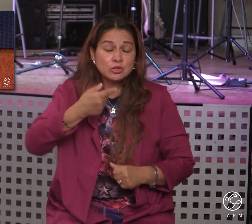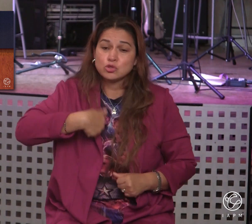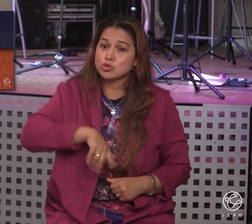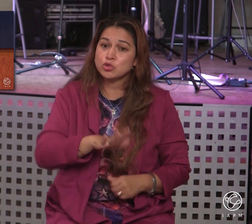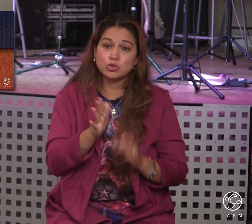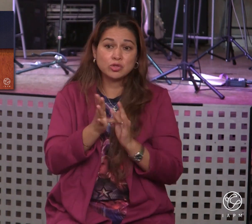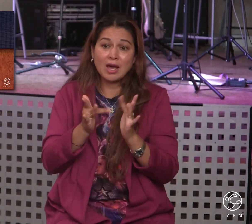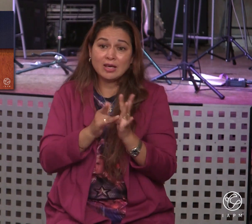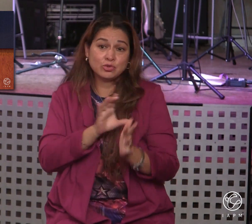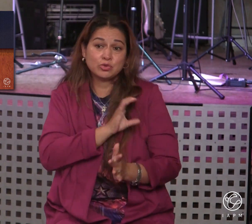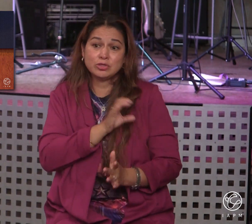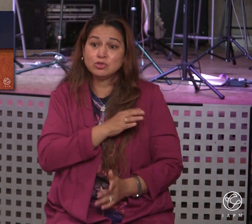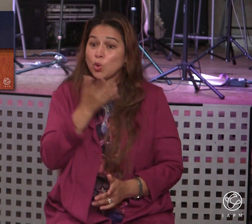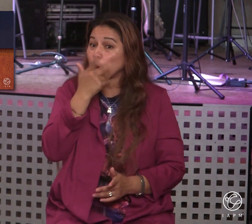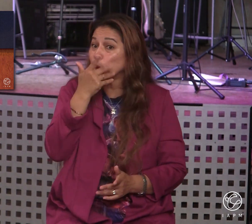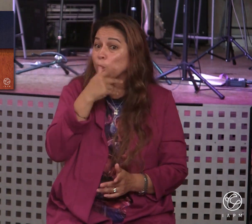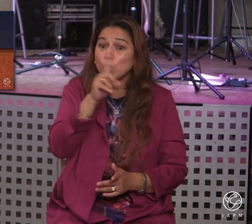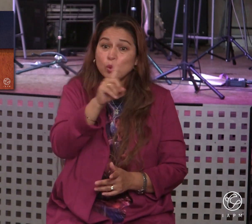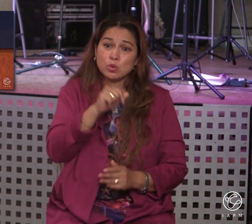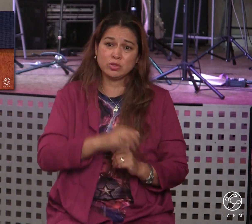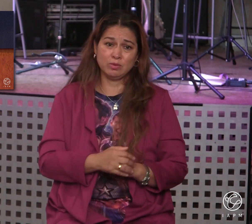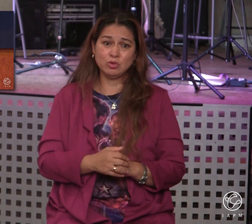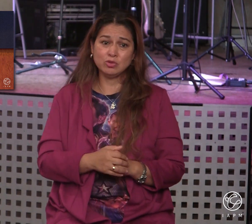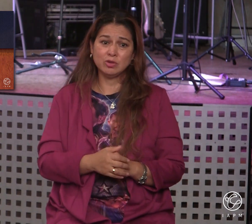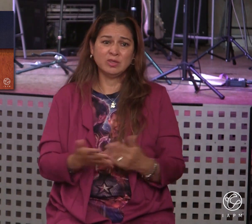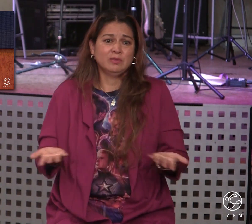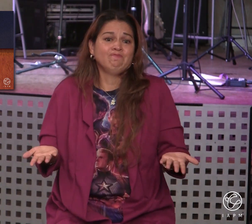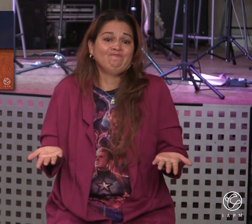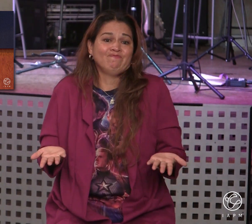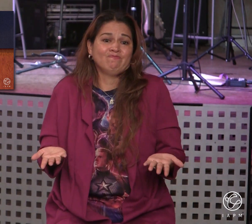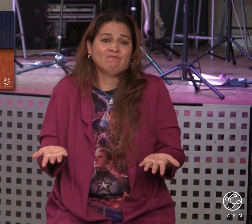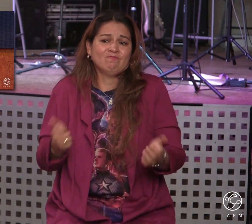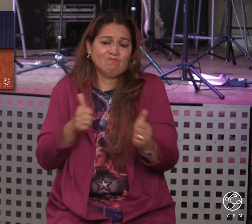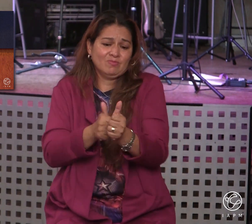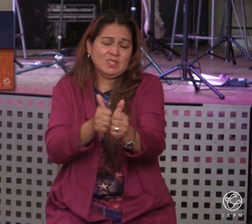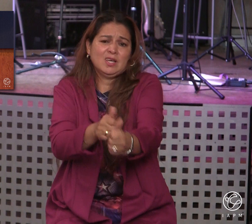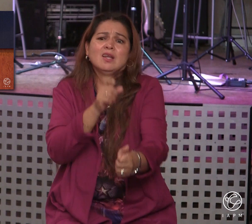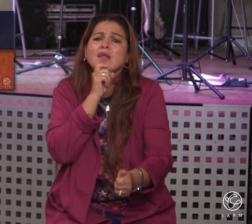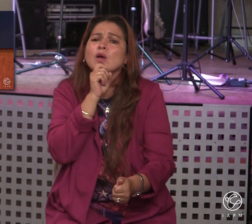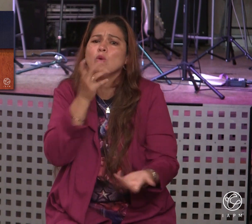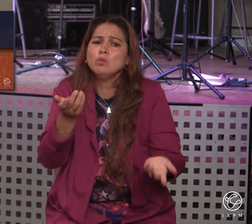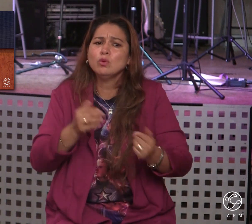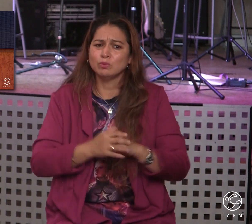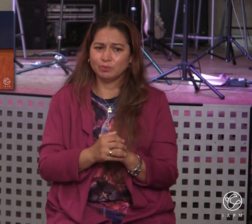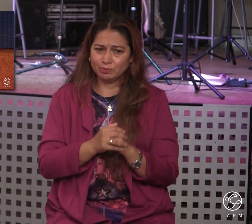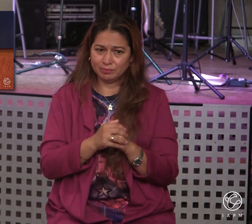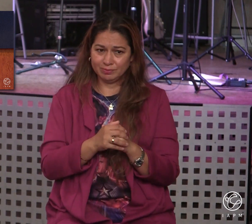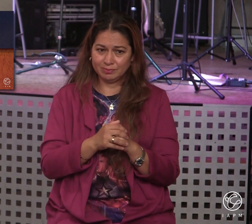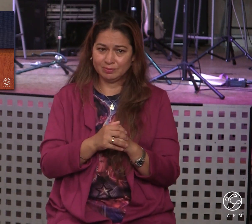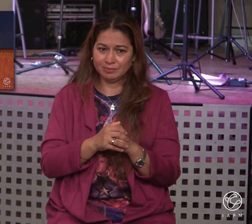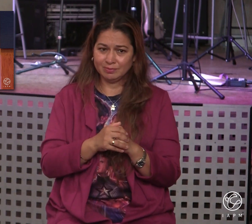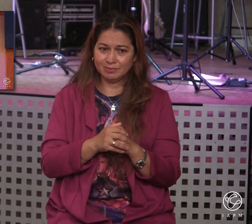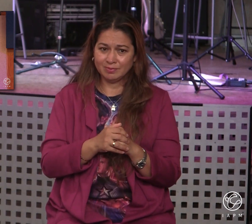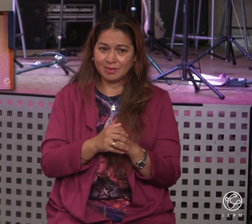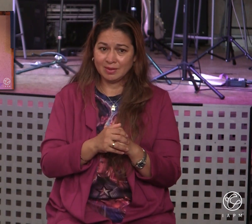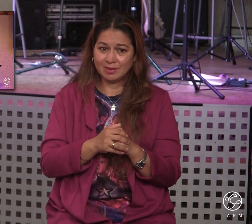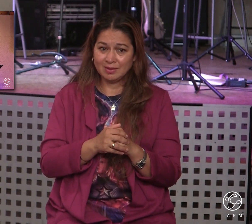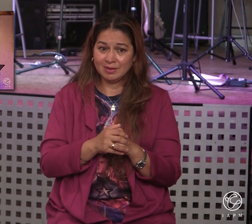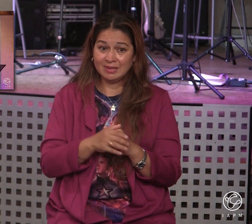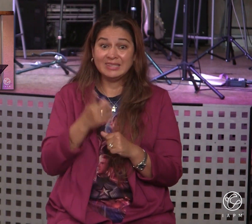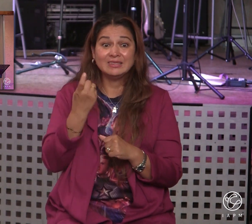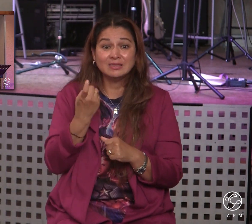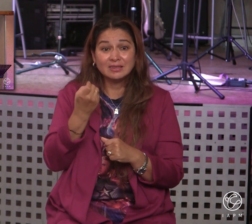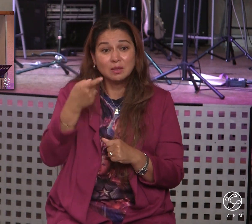porque no hemos experimentado lo suficiente en la vida con Él. Hemos experimentado muchas cosas, pero sin